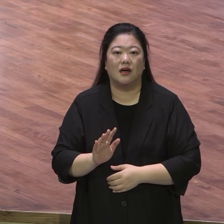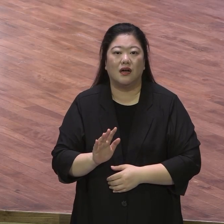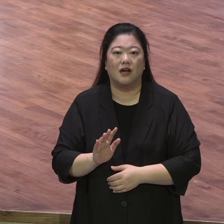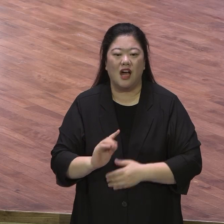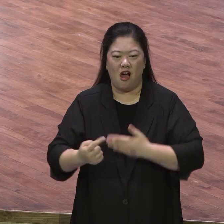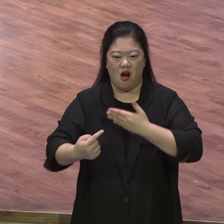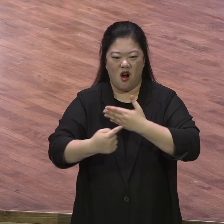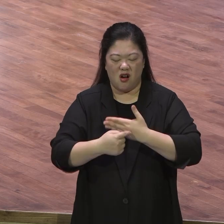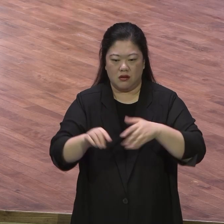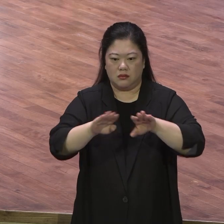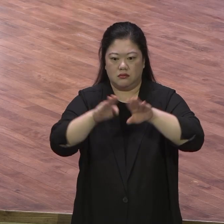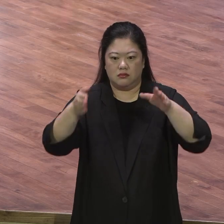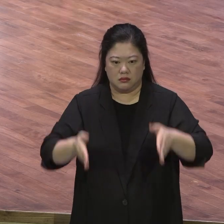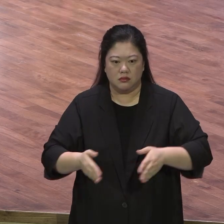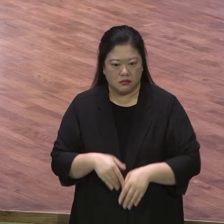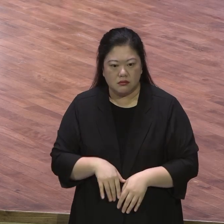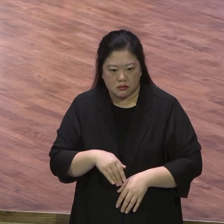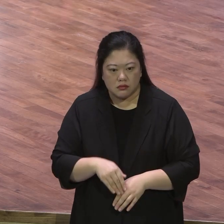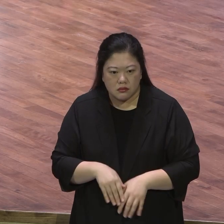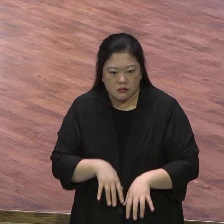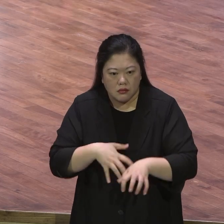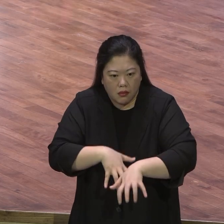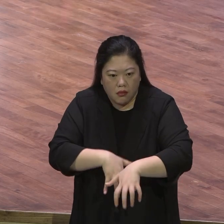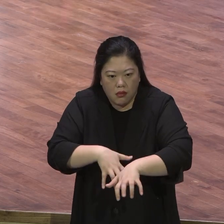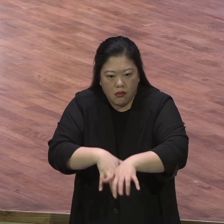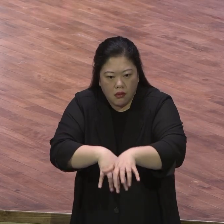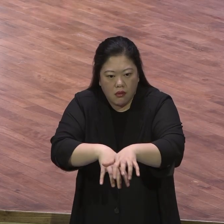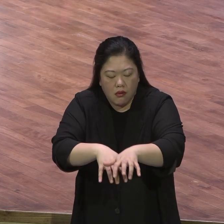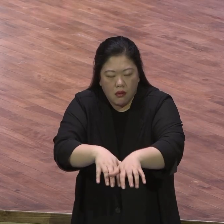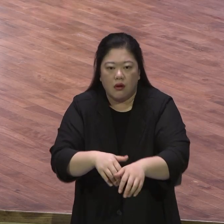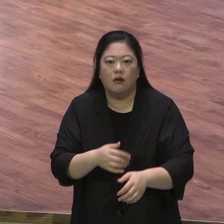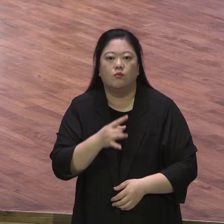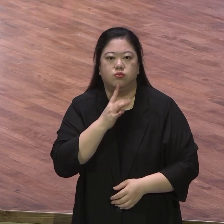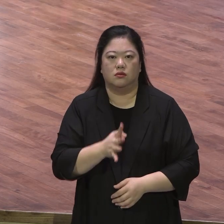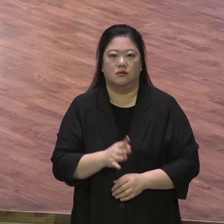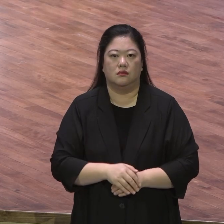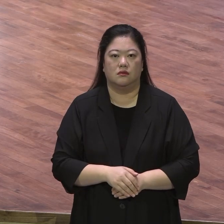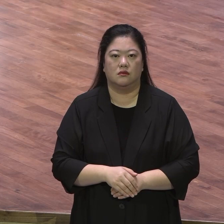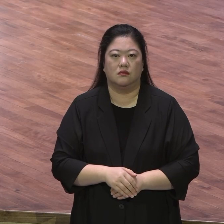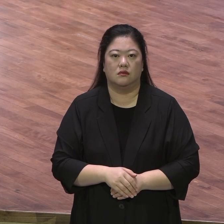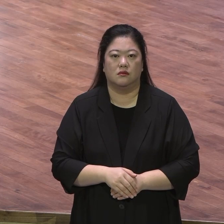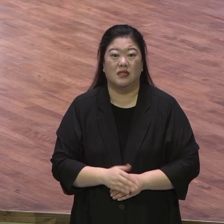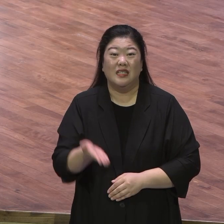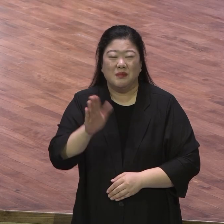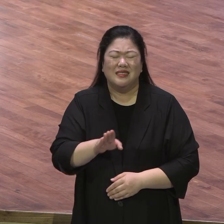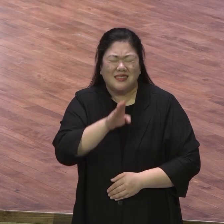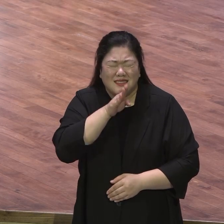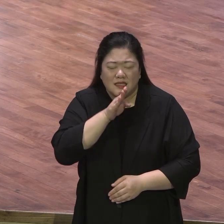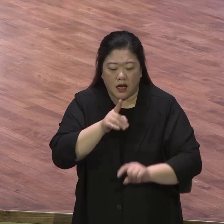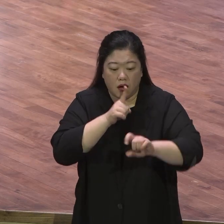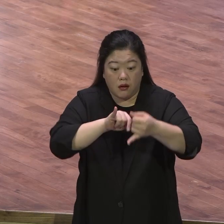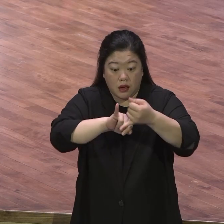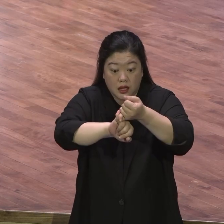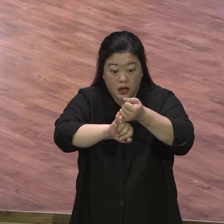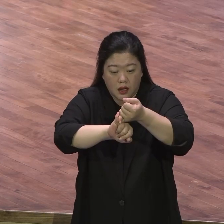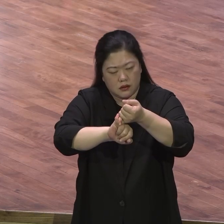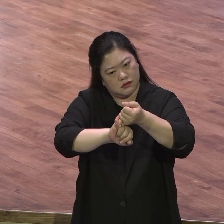은약을 놓치고 뭐예요? 은약괴. 은약괴. 하나님께서는 그